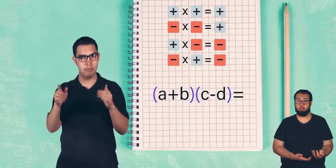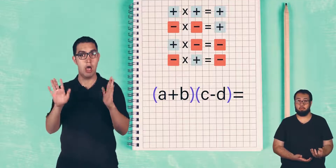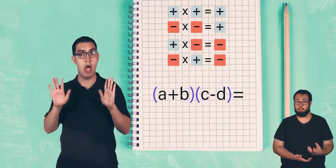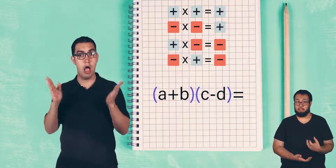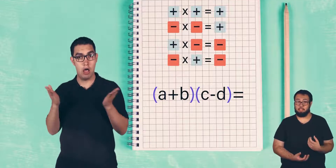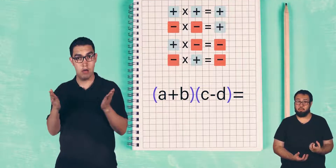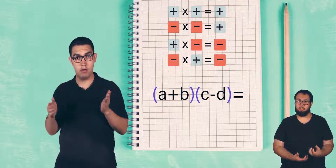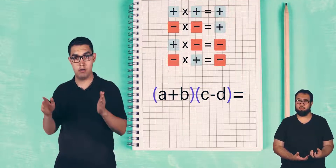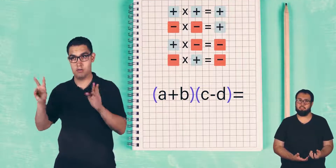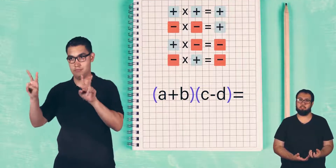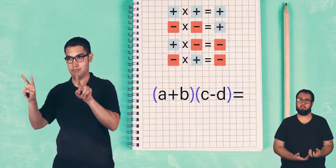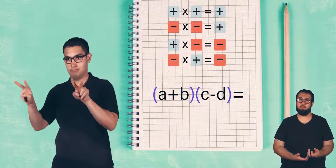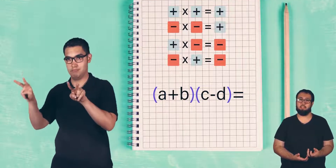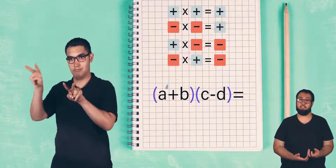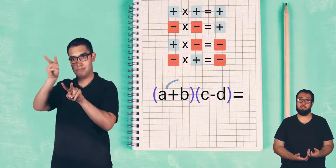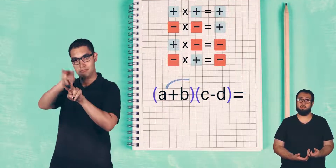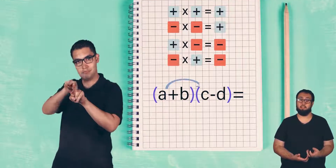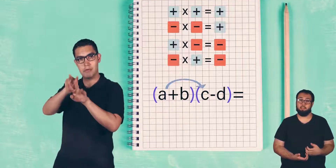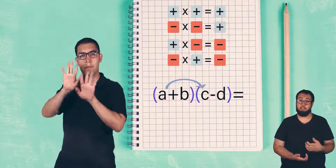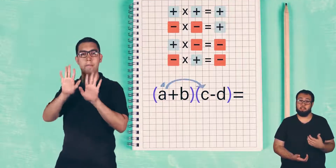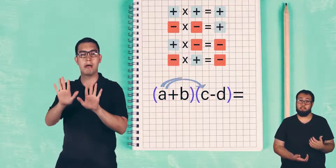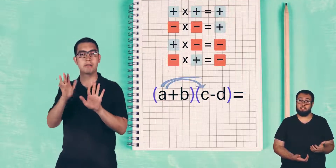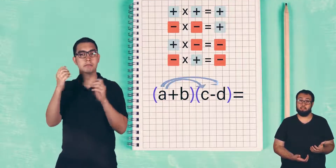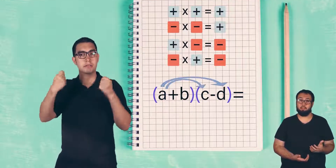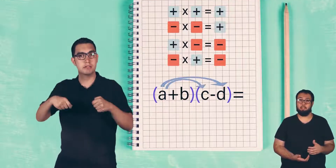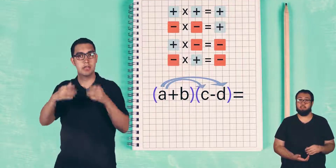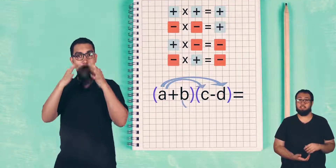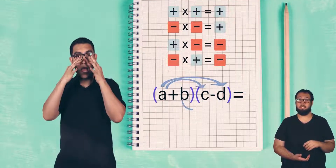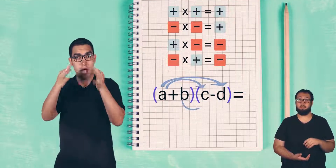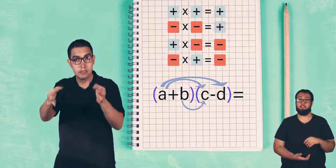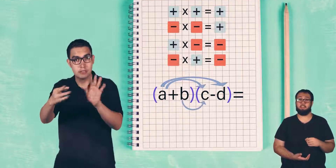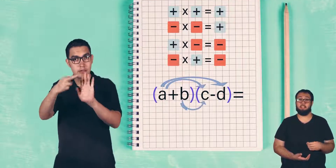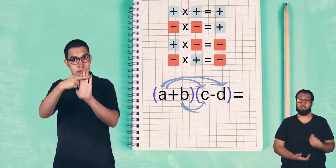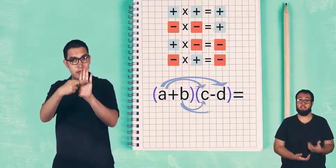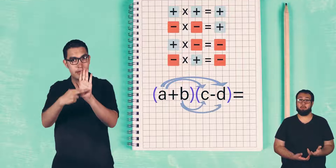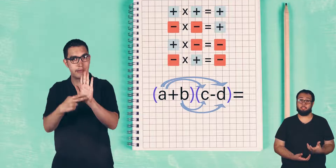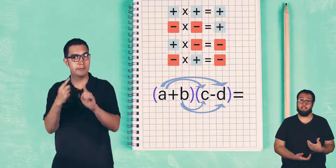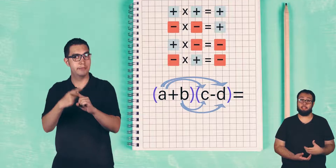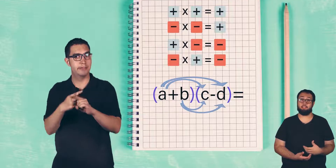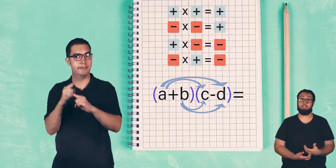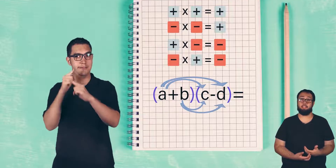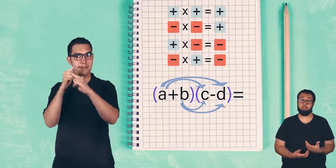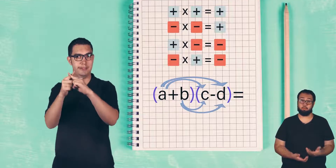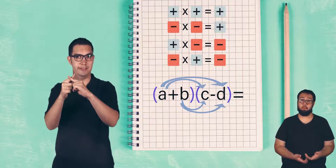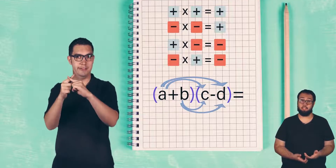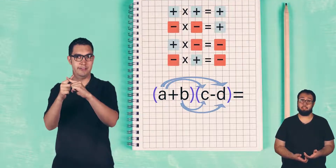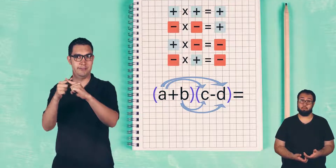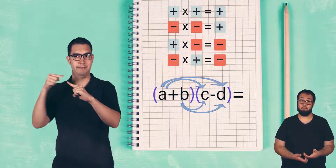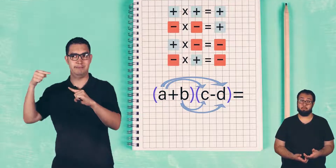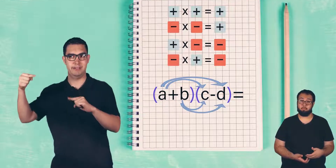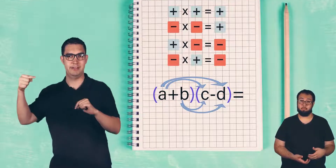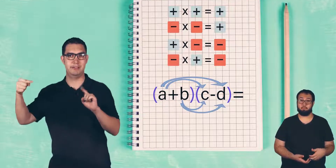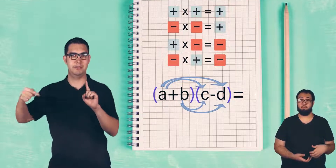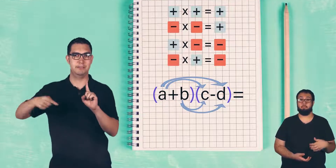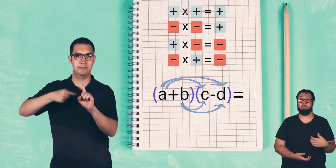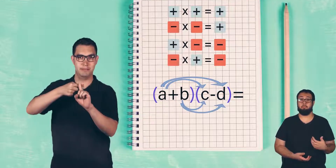primeiro binômio, exatamente como fizemos com o caso anterior. Entretanto, precisamos ficar atentos para as regras de sinais da